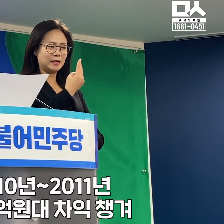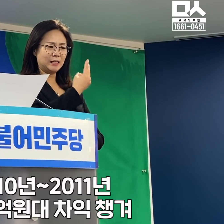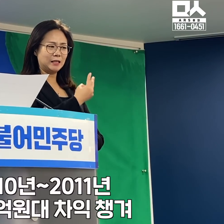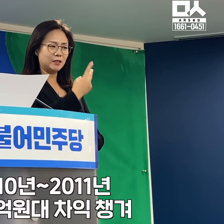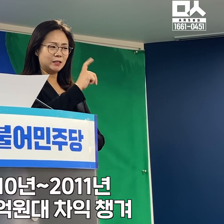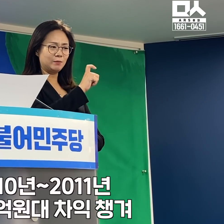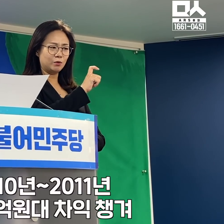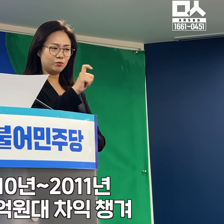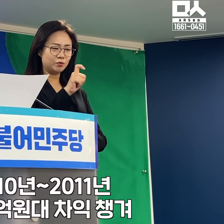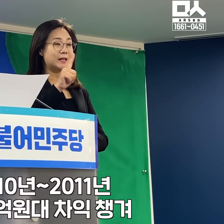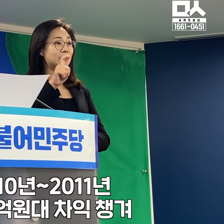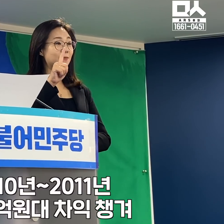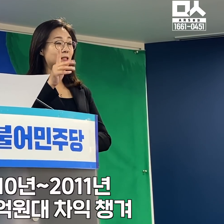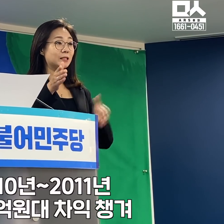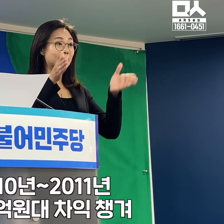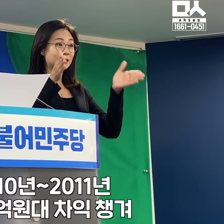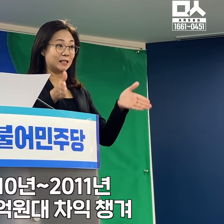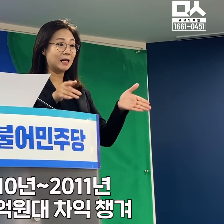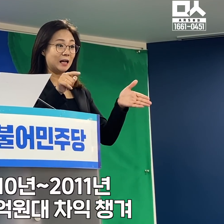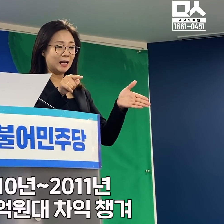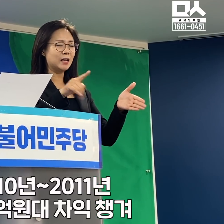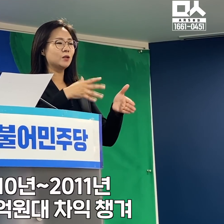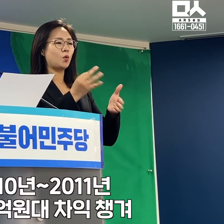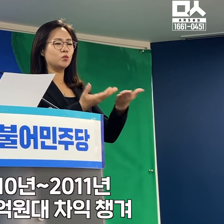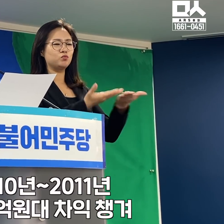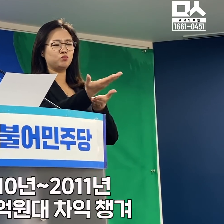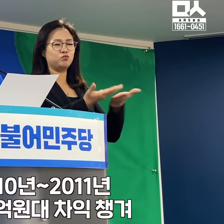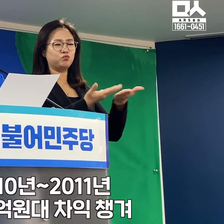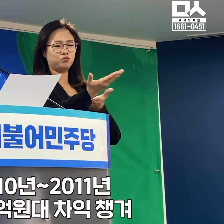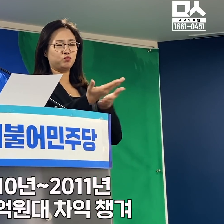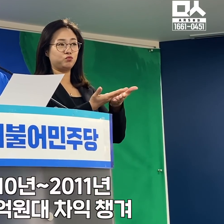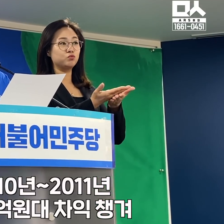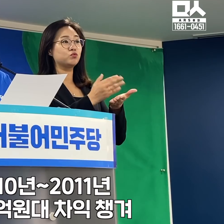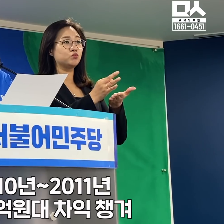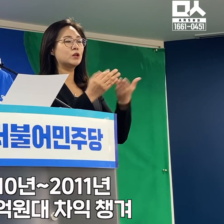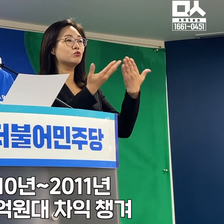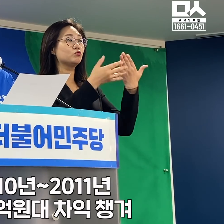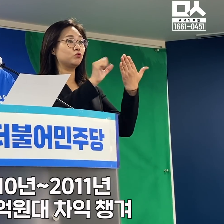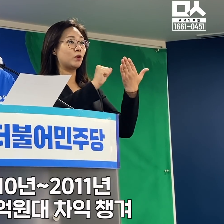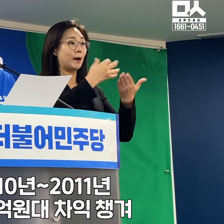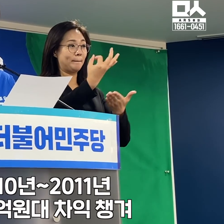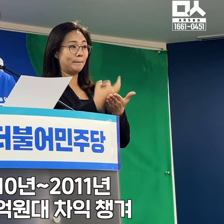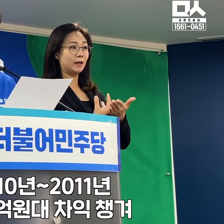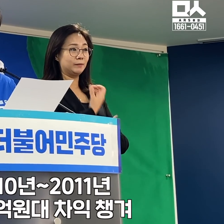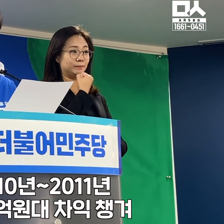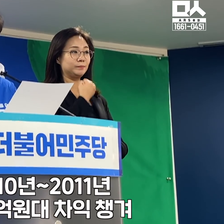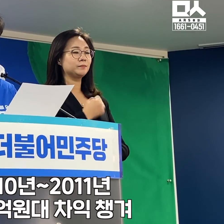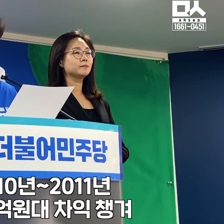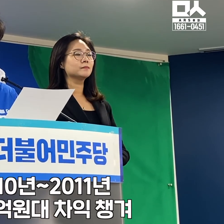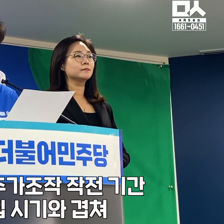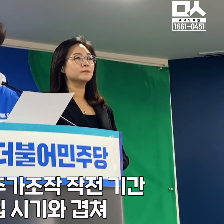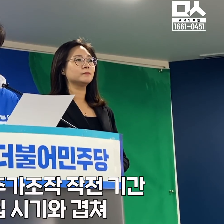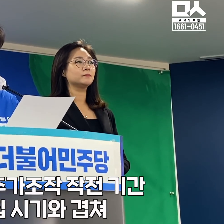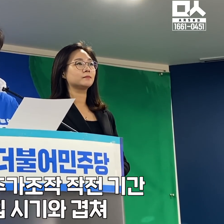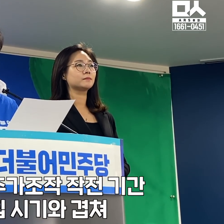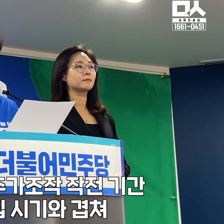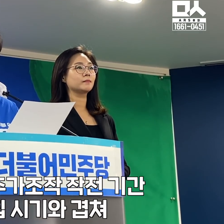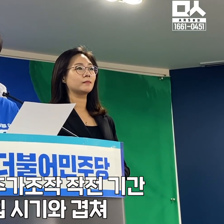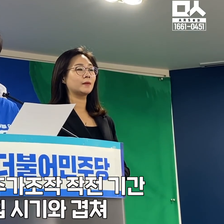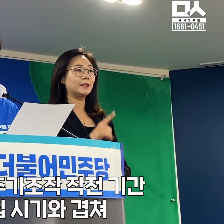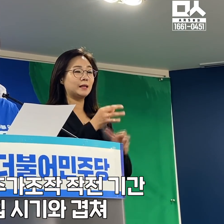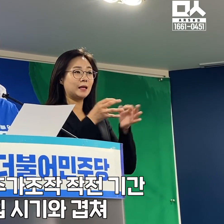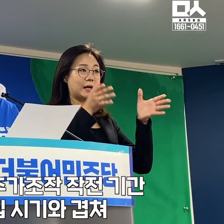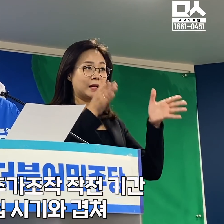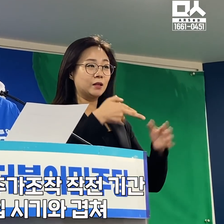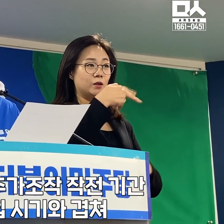2010년부터 2011년 초 사이 수십 차례의 주식 거래를 통해 9억 원대의 차익을 올렸다는 것입니다. 이